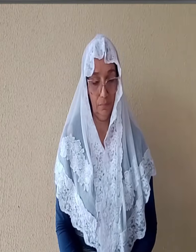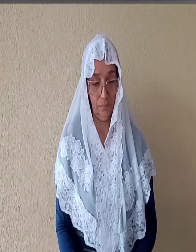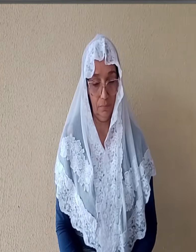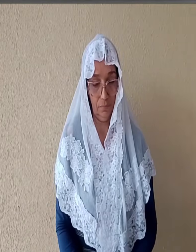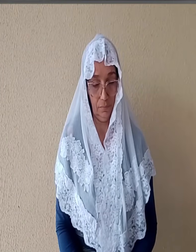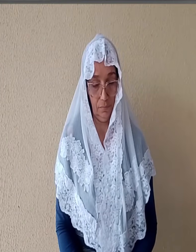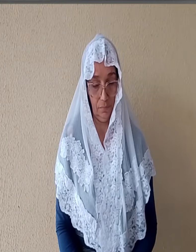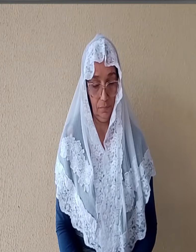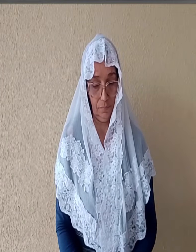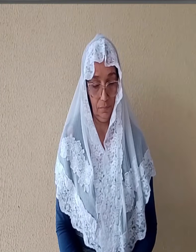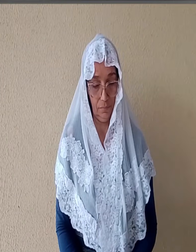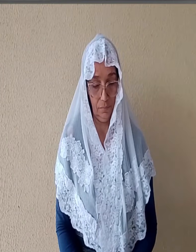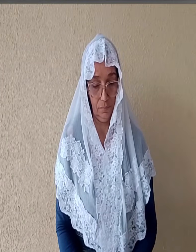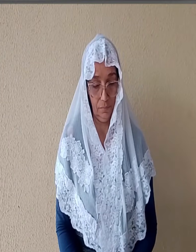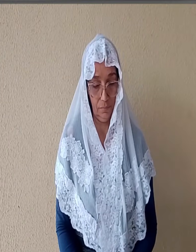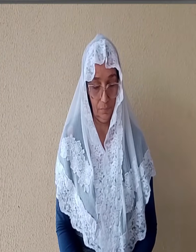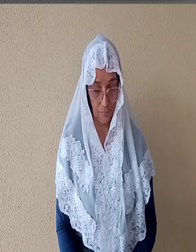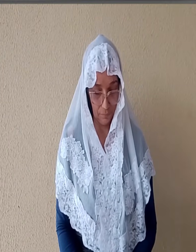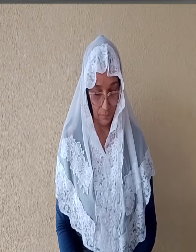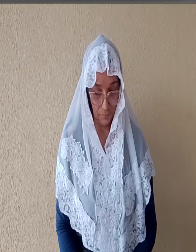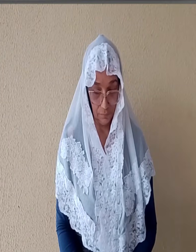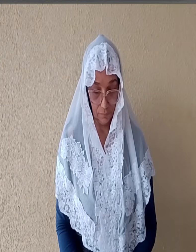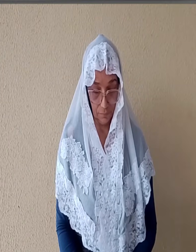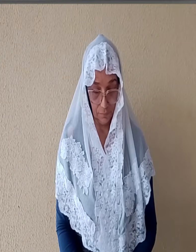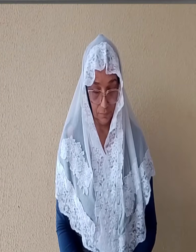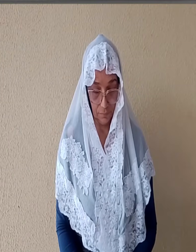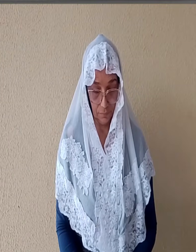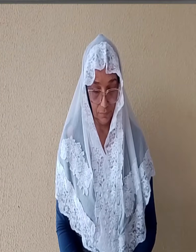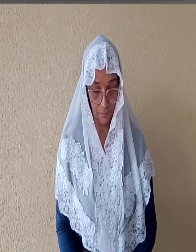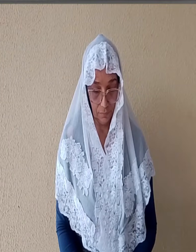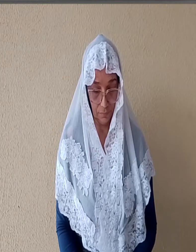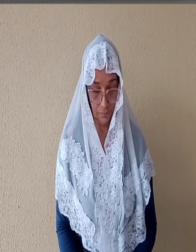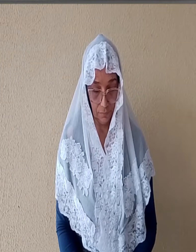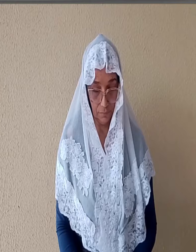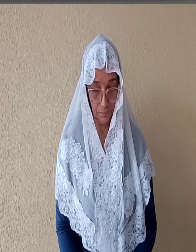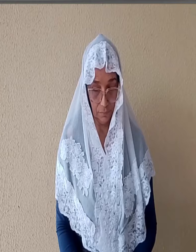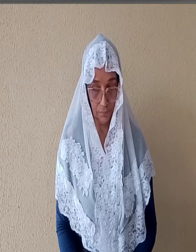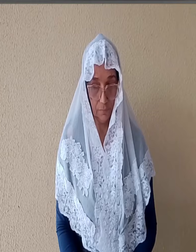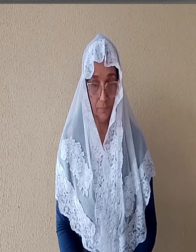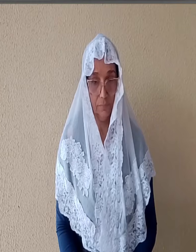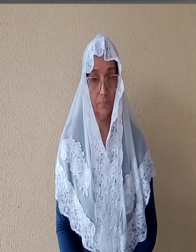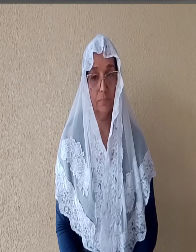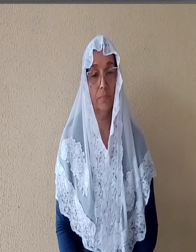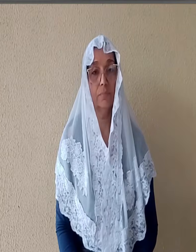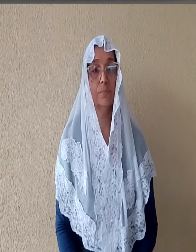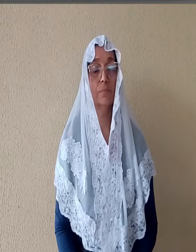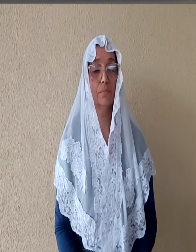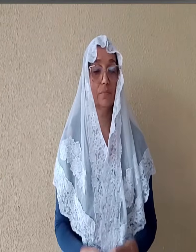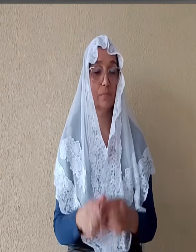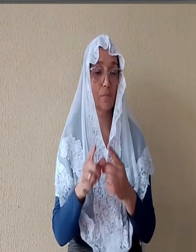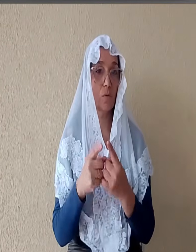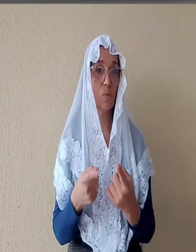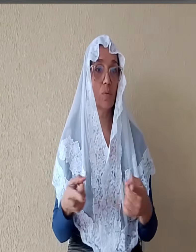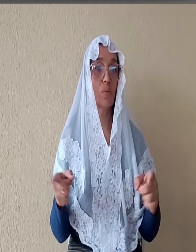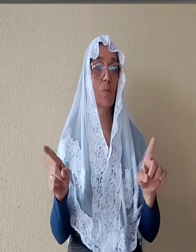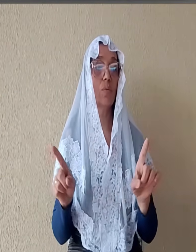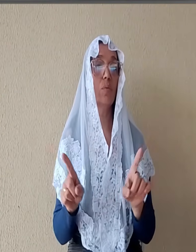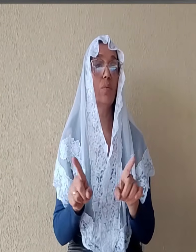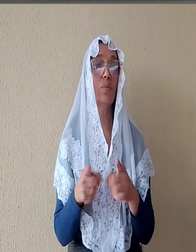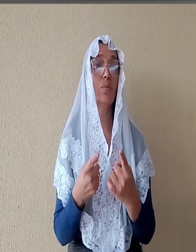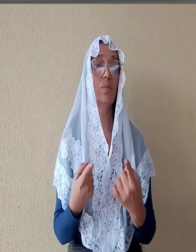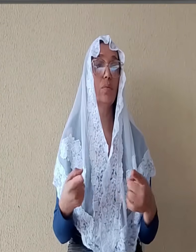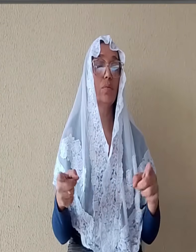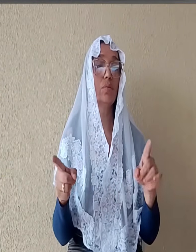Deus. Aleluia. Na comunhão, quem tem mais um hino pode chamar. O hino de número 1.